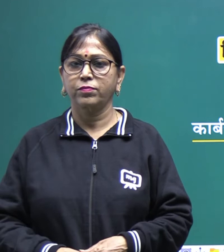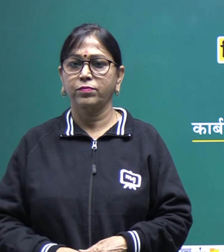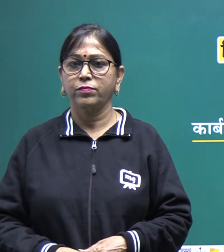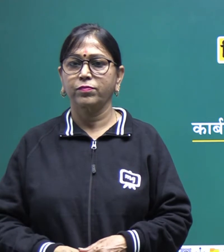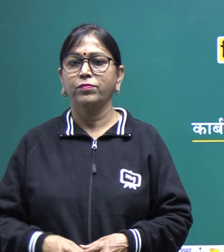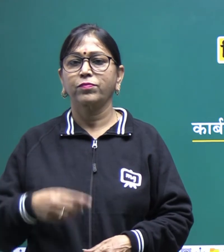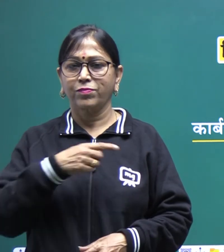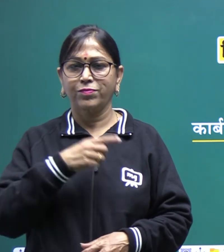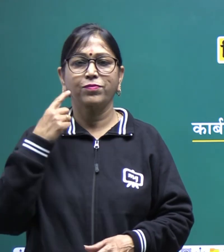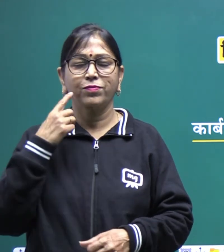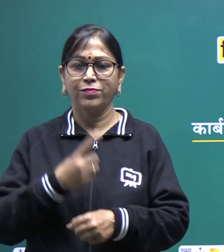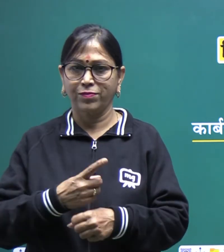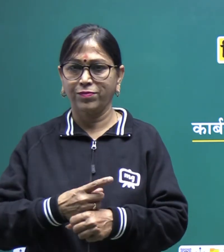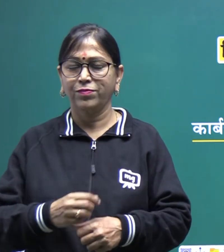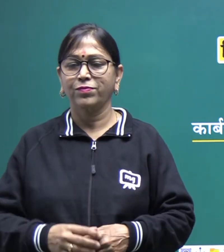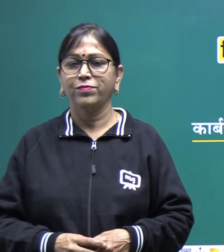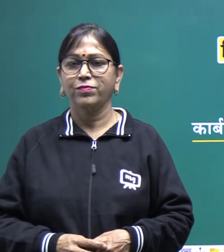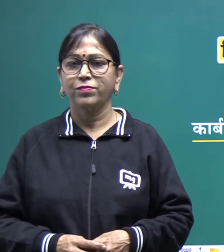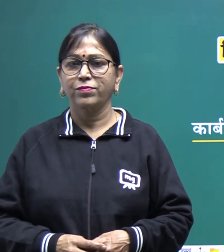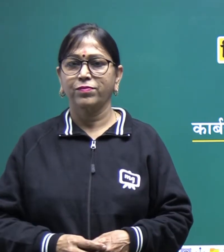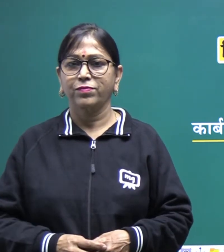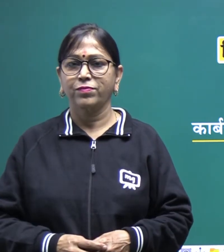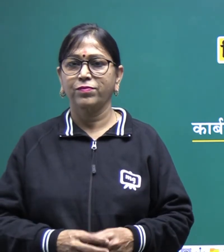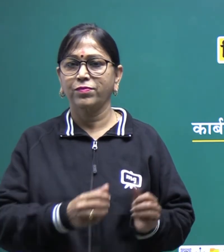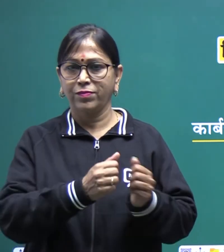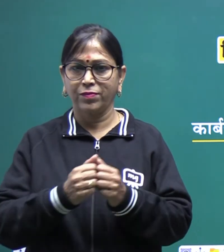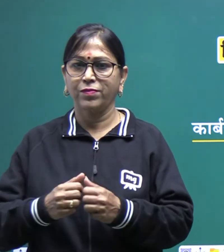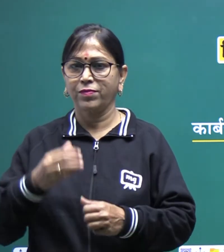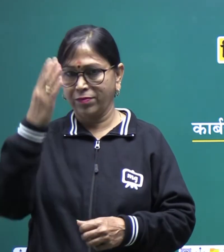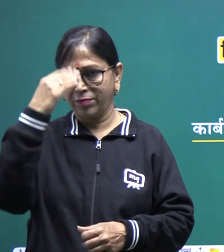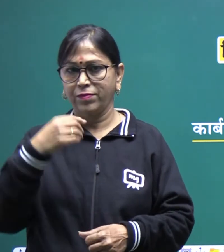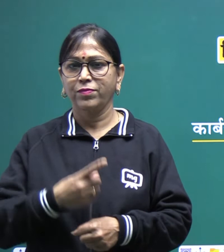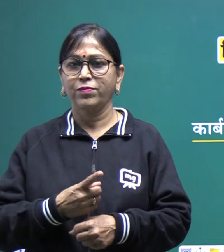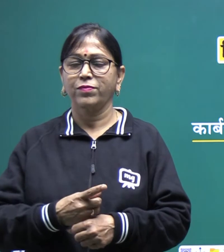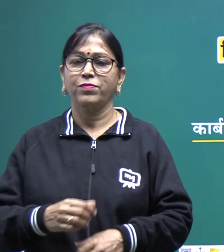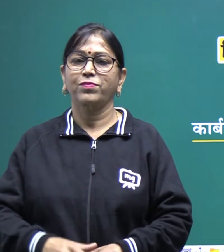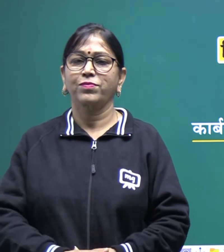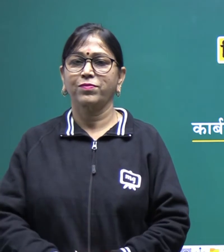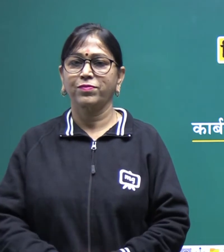मैं इंद्र कुमार जैन, मेरे साथ अंजू रानी।